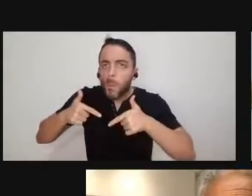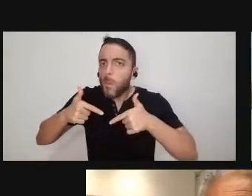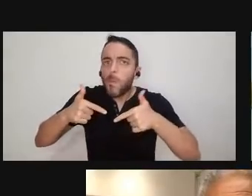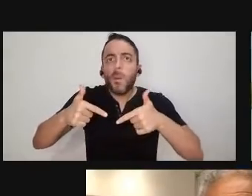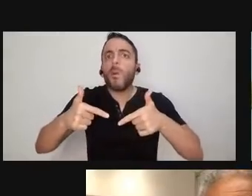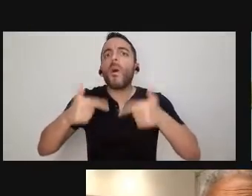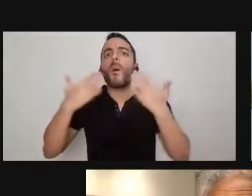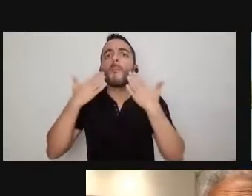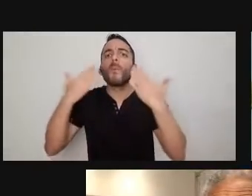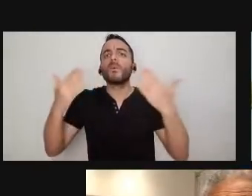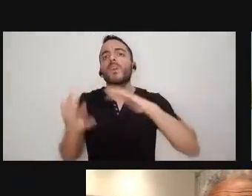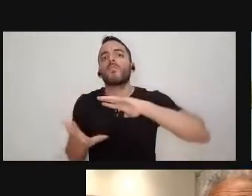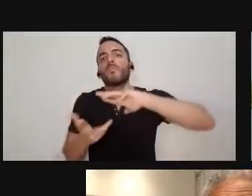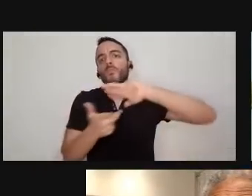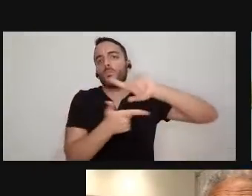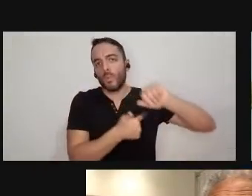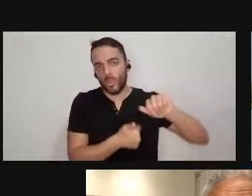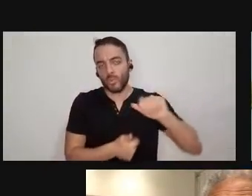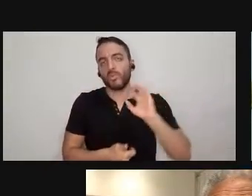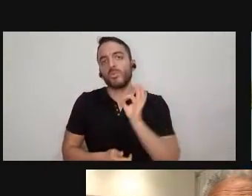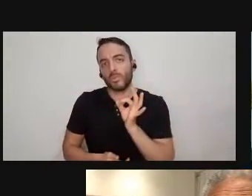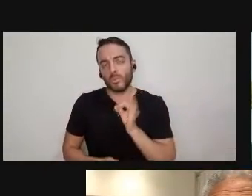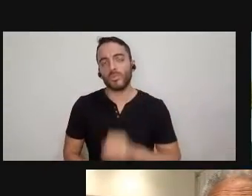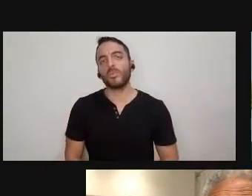para o mundo todo. E então,